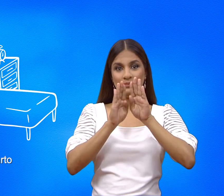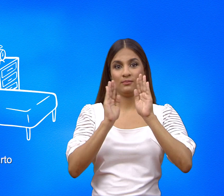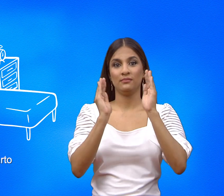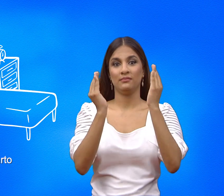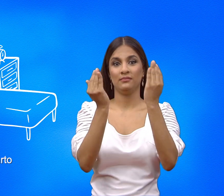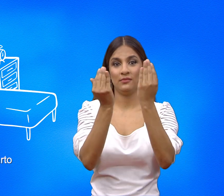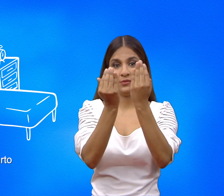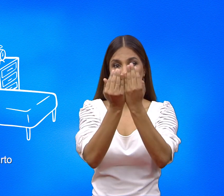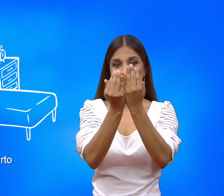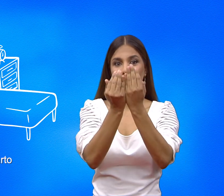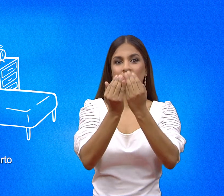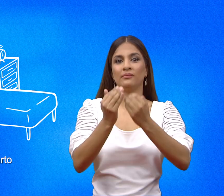cuarto